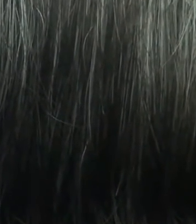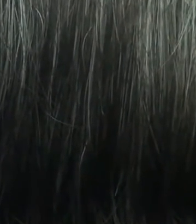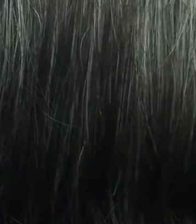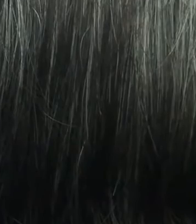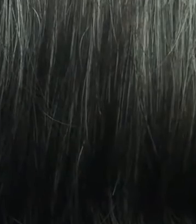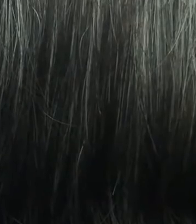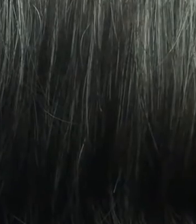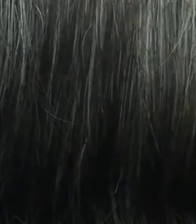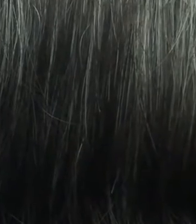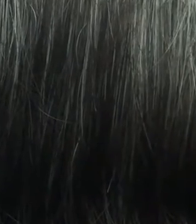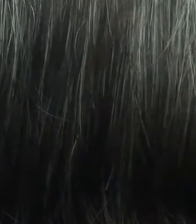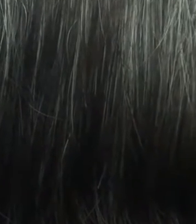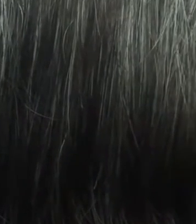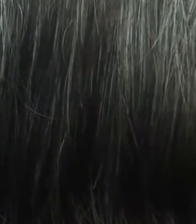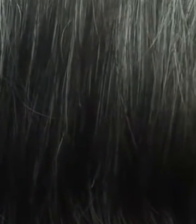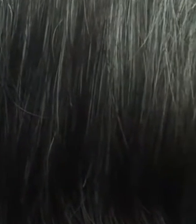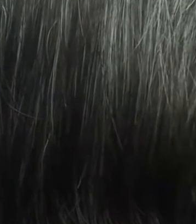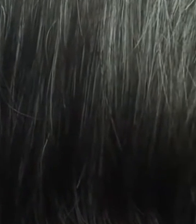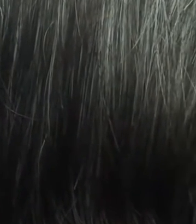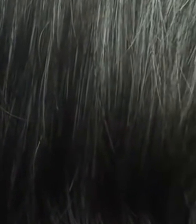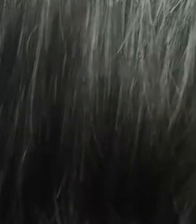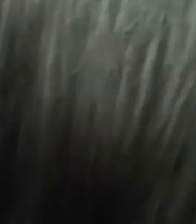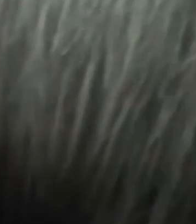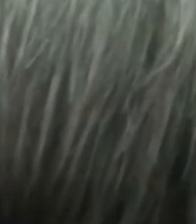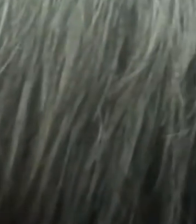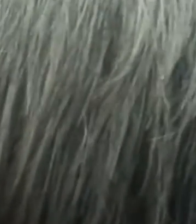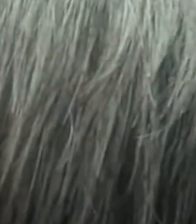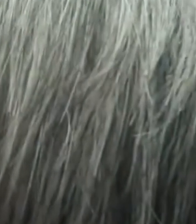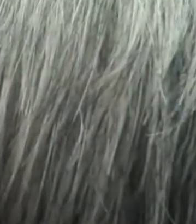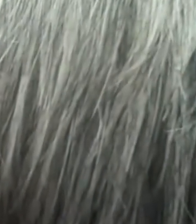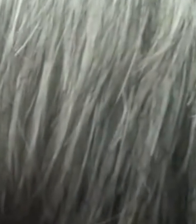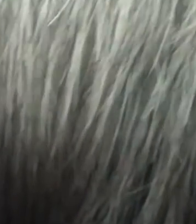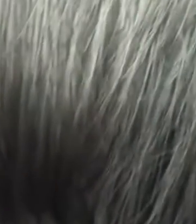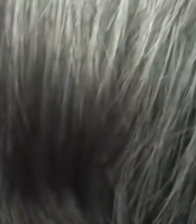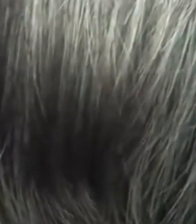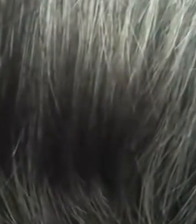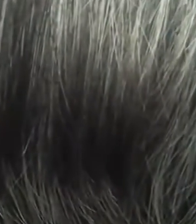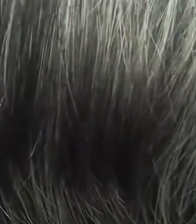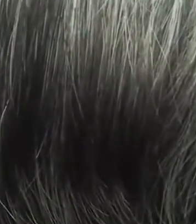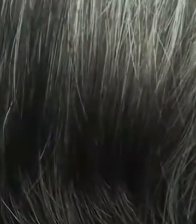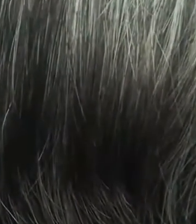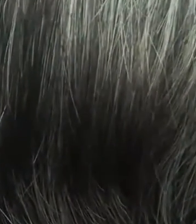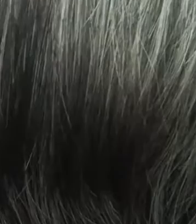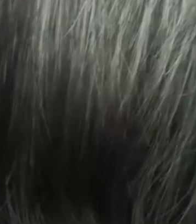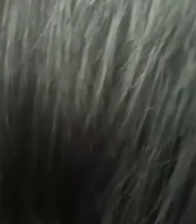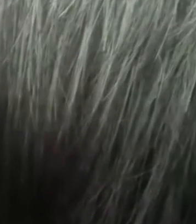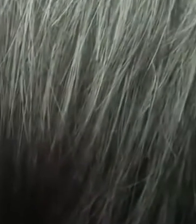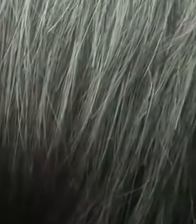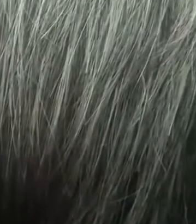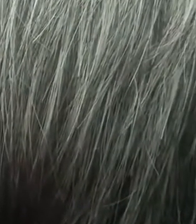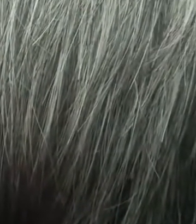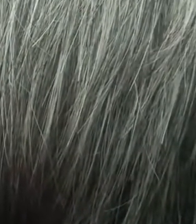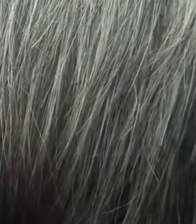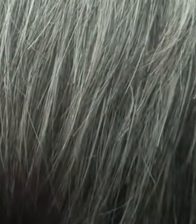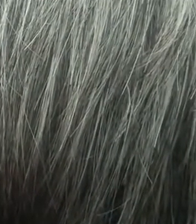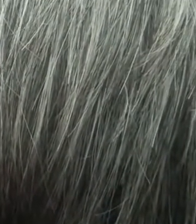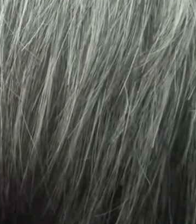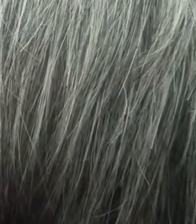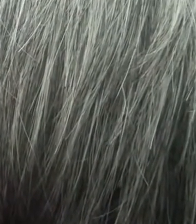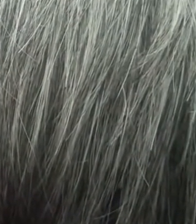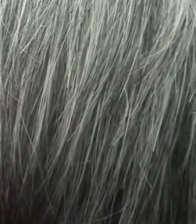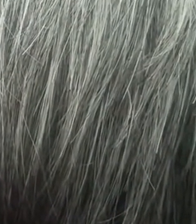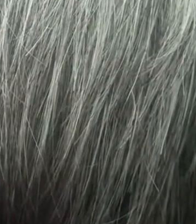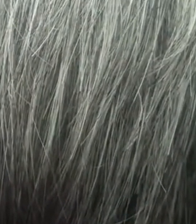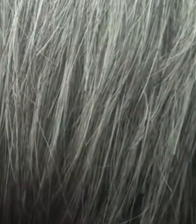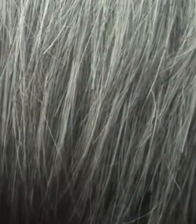소년이 이끄는 대로 내버려 두어라, 그런 말입니다. 그 시절 날렵했던 턱선,